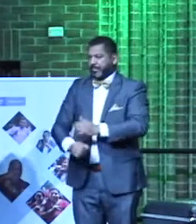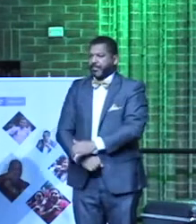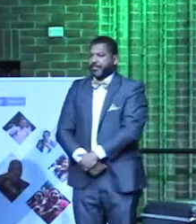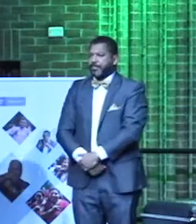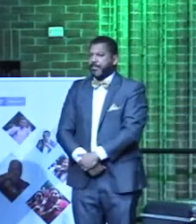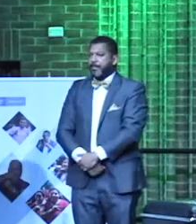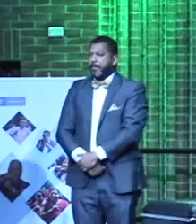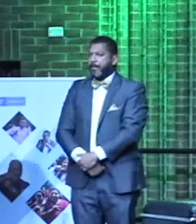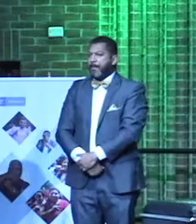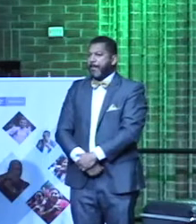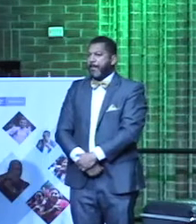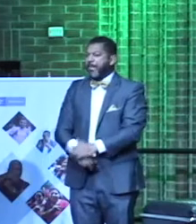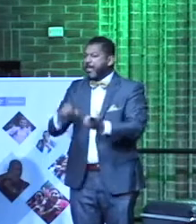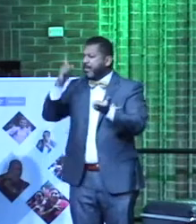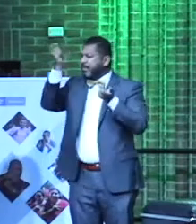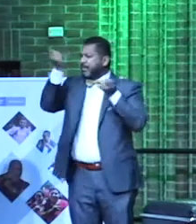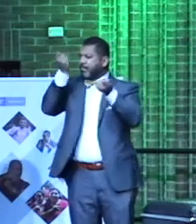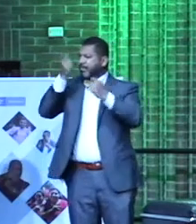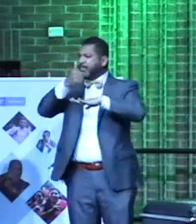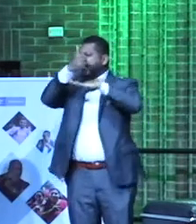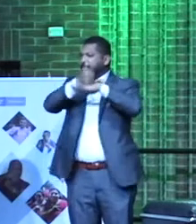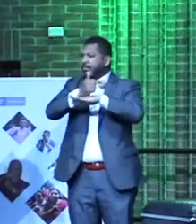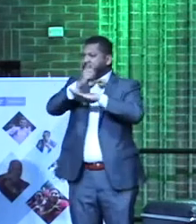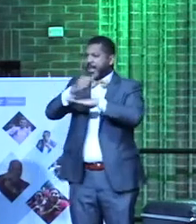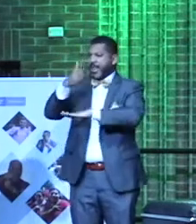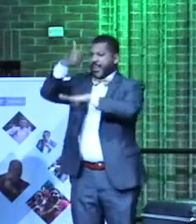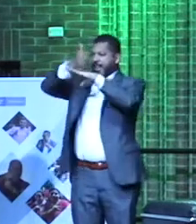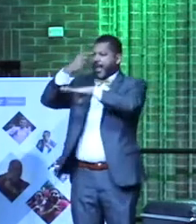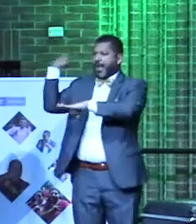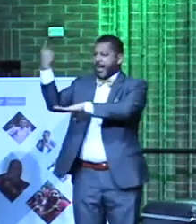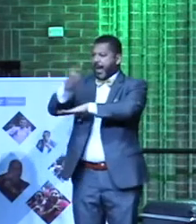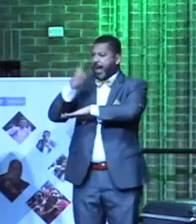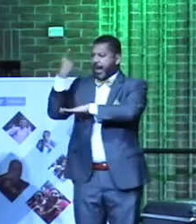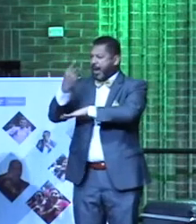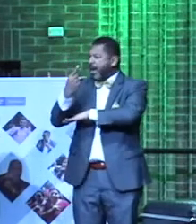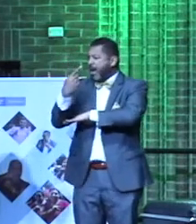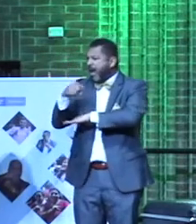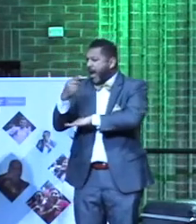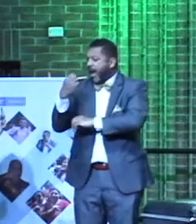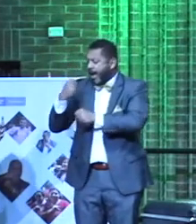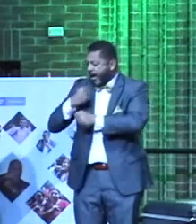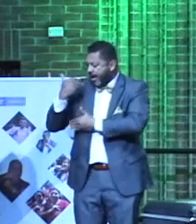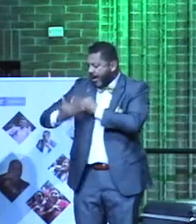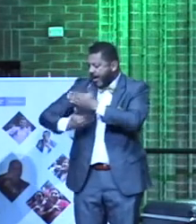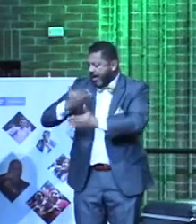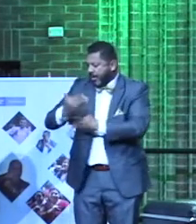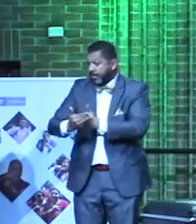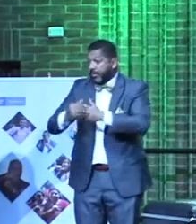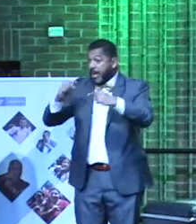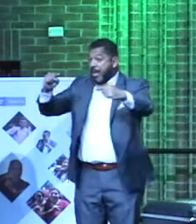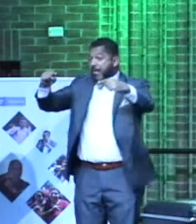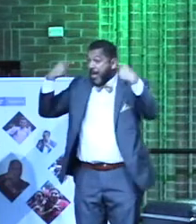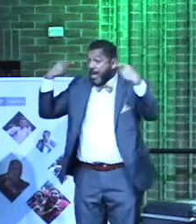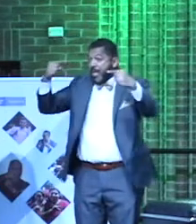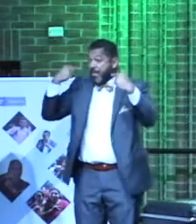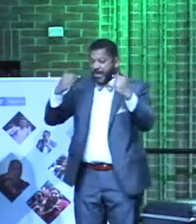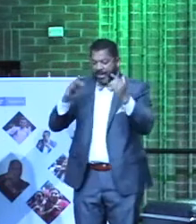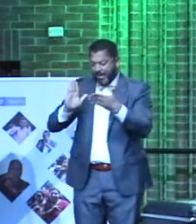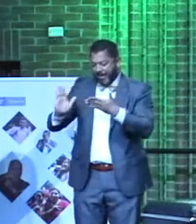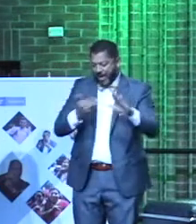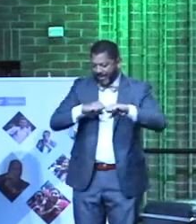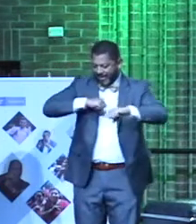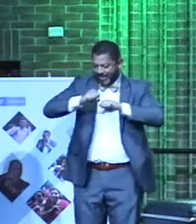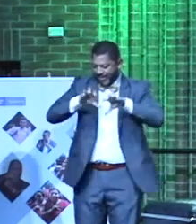Frente al direccionamiento estratégico, este es de la Dirección General. Adicional a las metas que nos trazamos en el plan de acción,